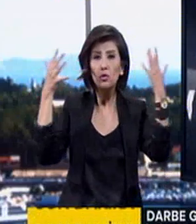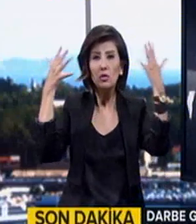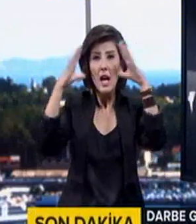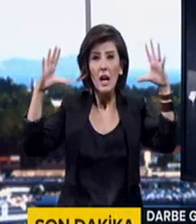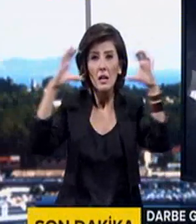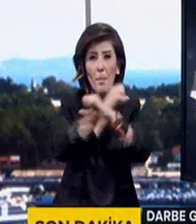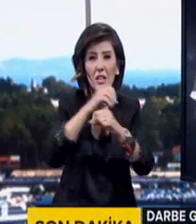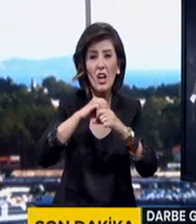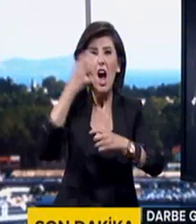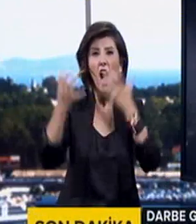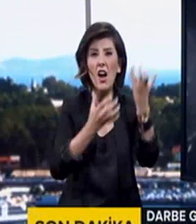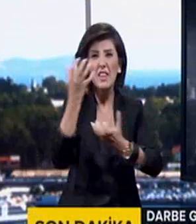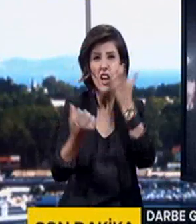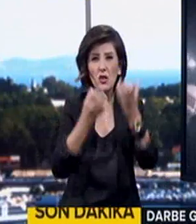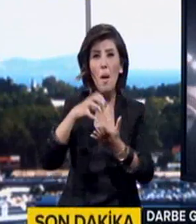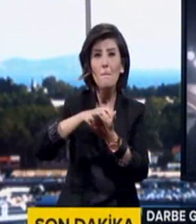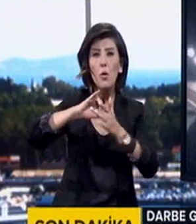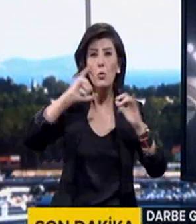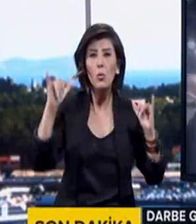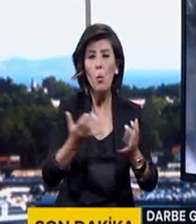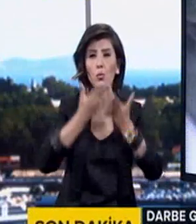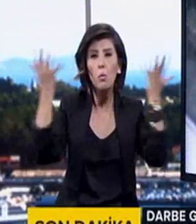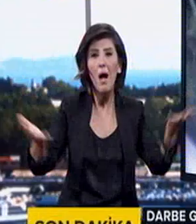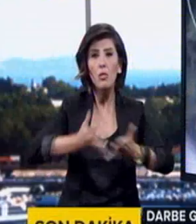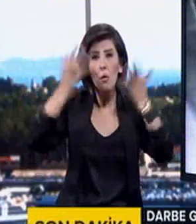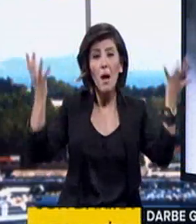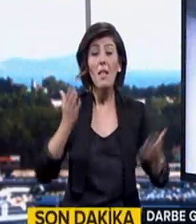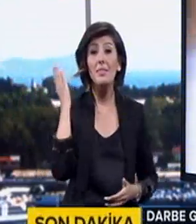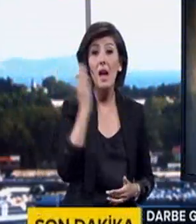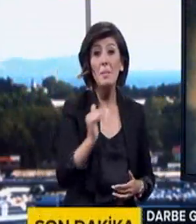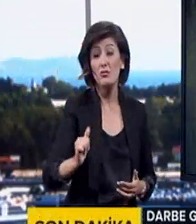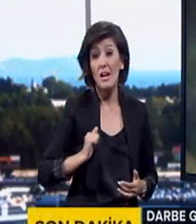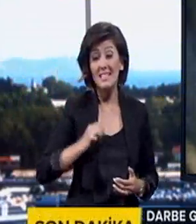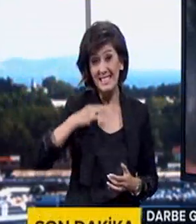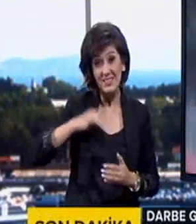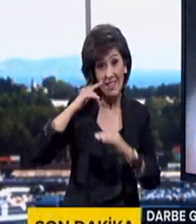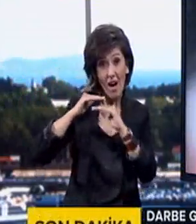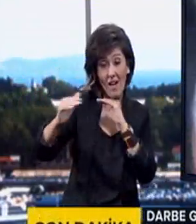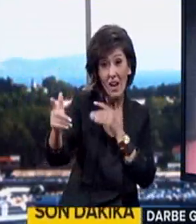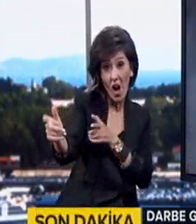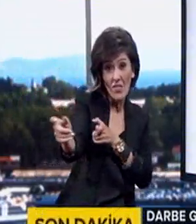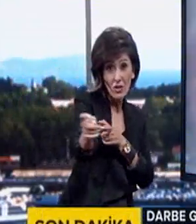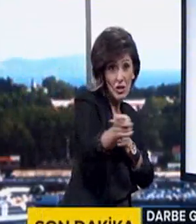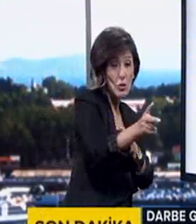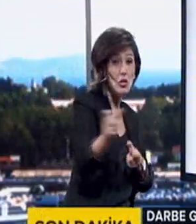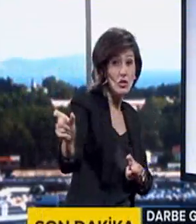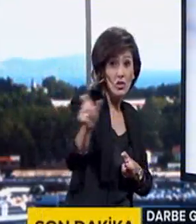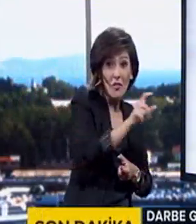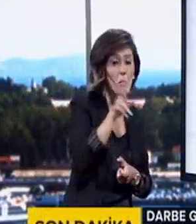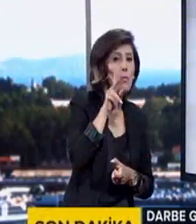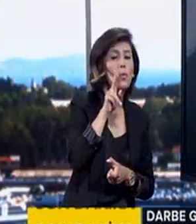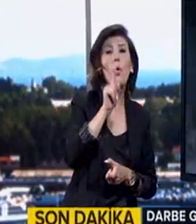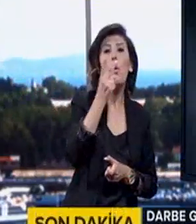kapatmak için ateş yakılıp bölge yoğun duman altına alındı. Darbeci askerlerin sivil halka ateş ederek karşılık vermesi sonucu 12